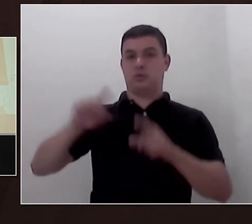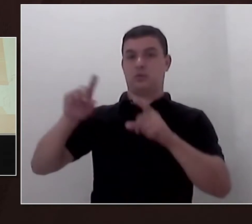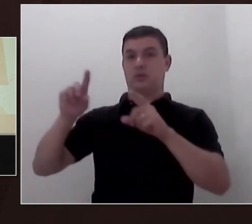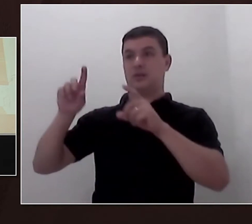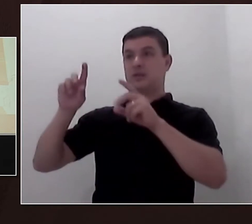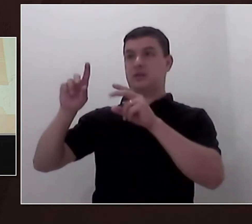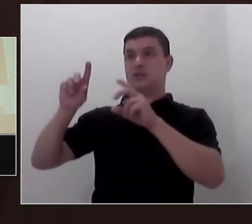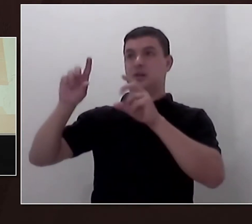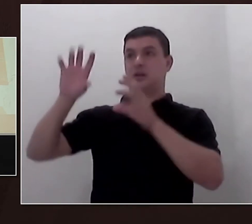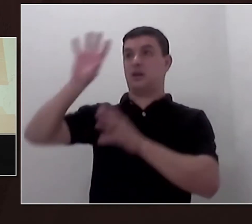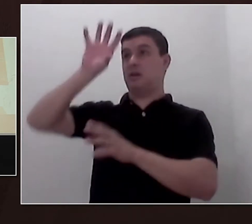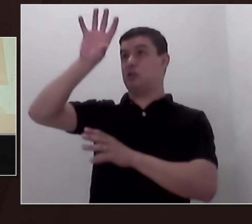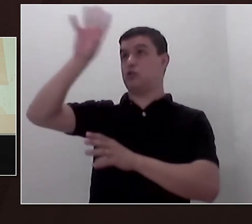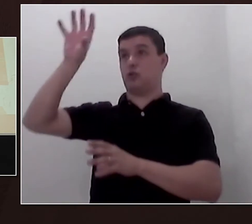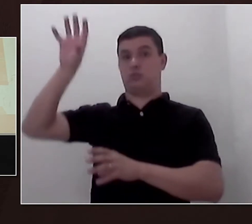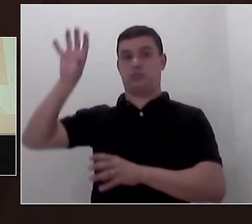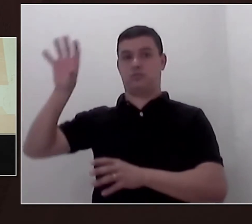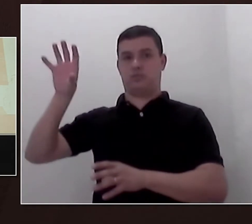vocês se lembram